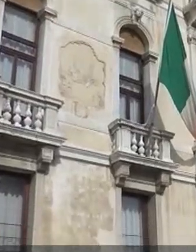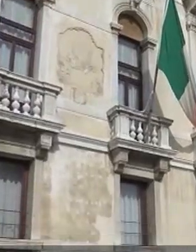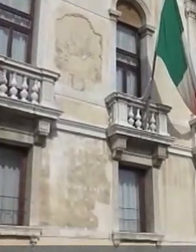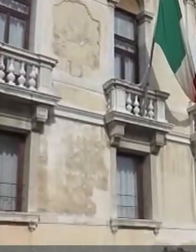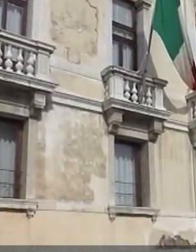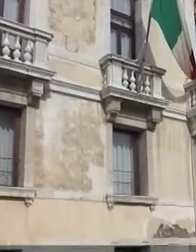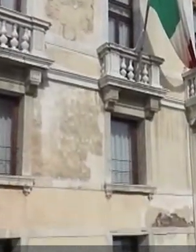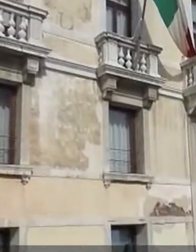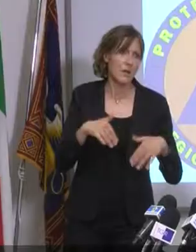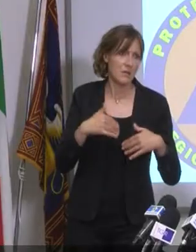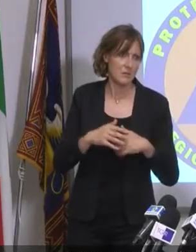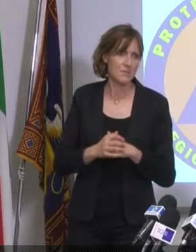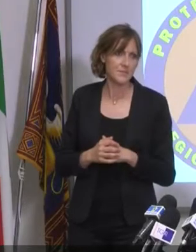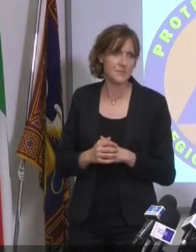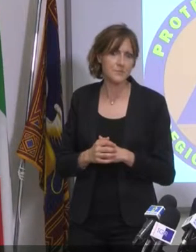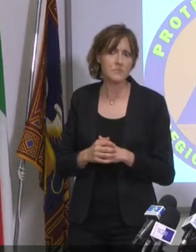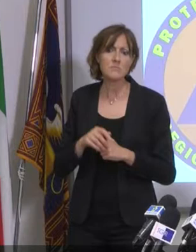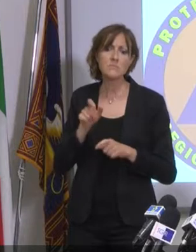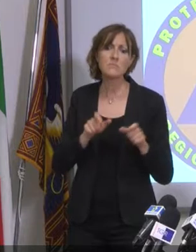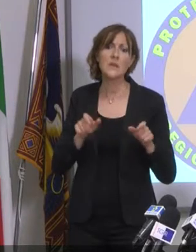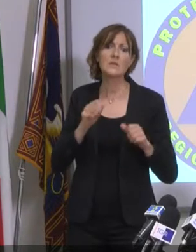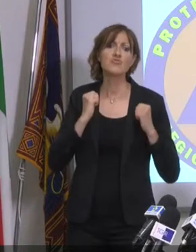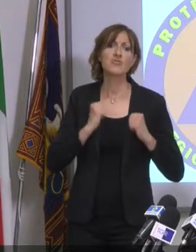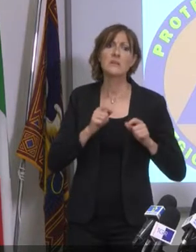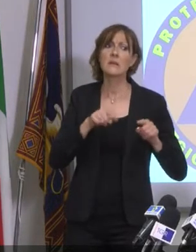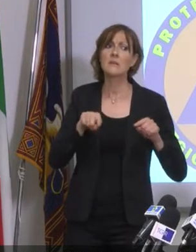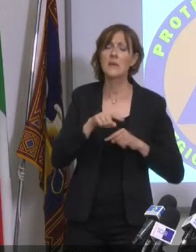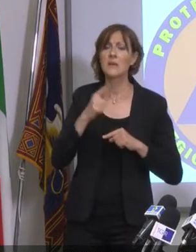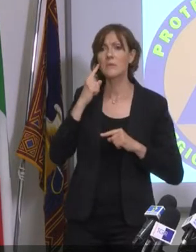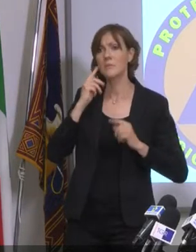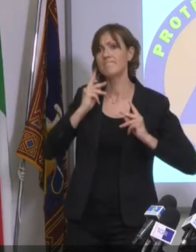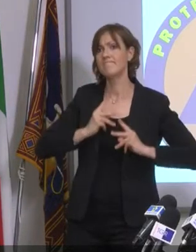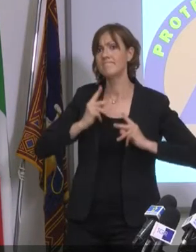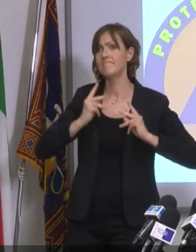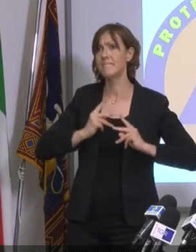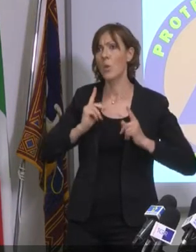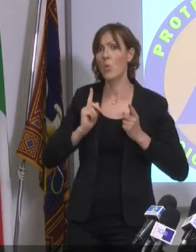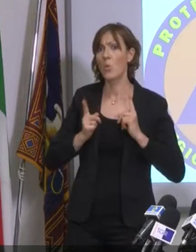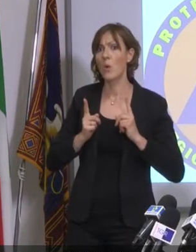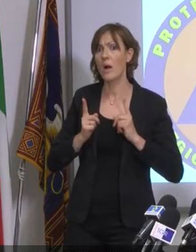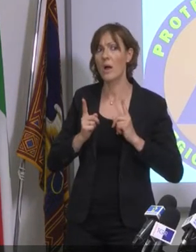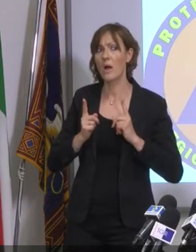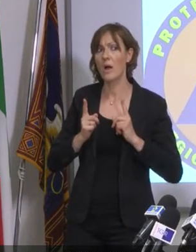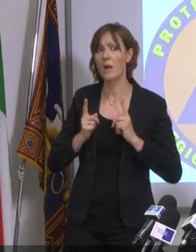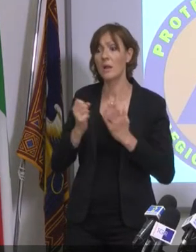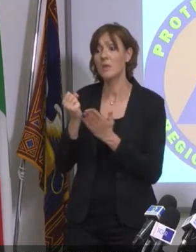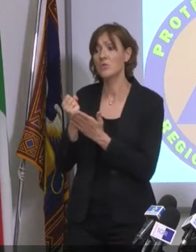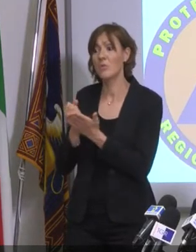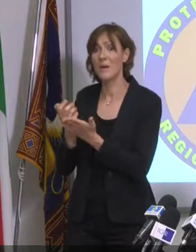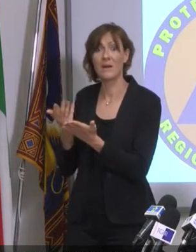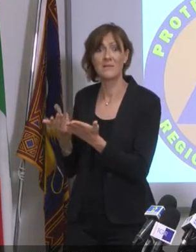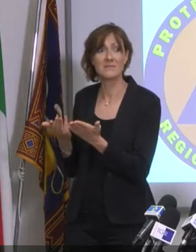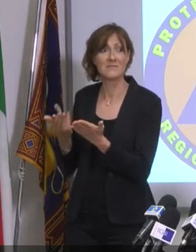effettiva del bonus i cittadini partono da un presupposto del ragionamento particolare sul posto dalla presentazione della